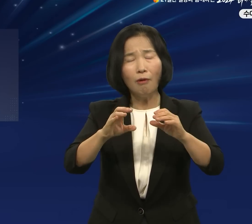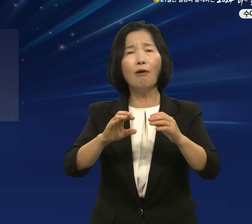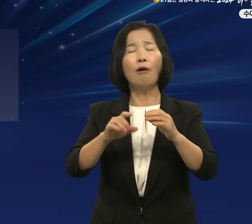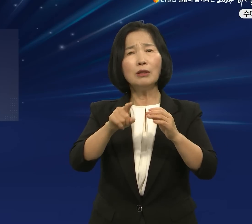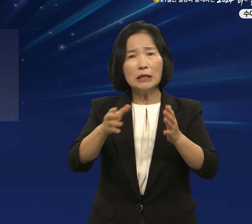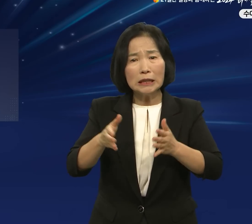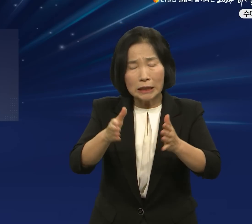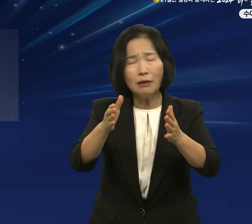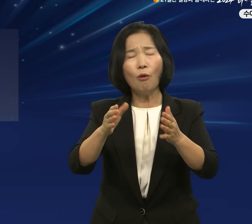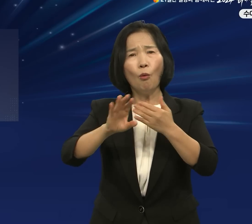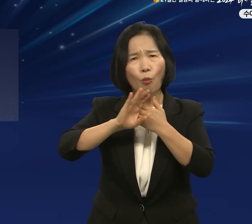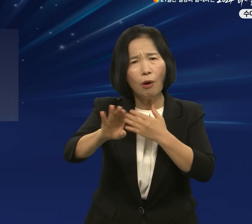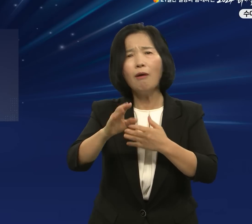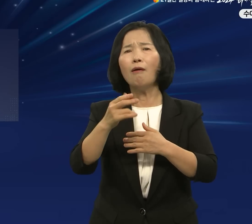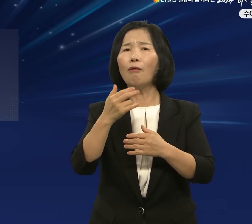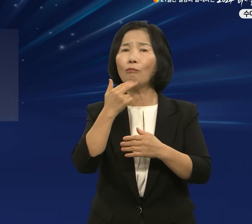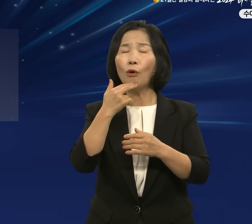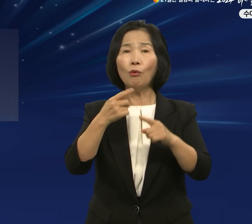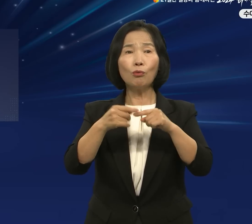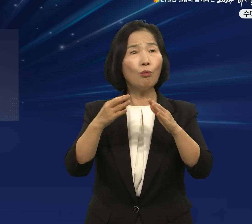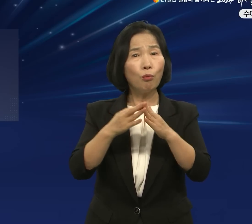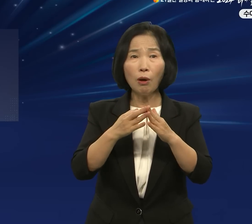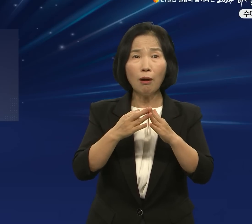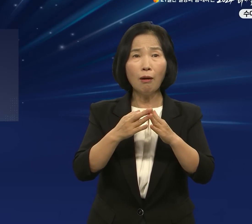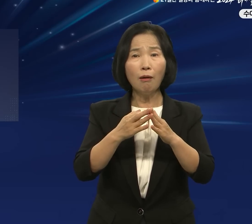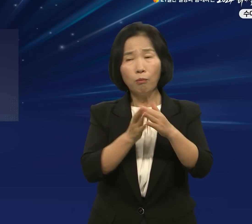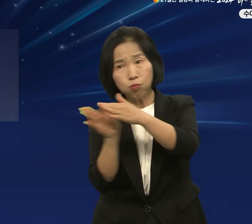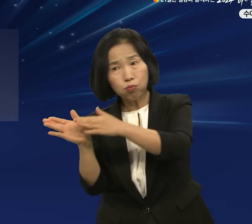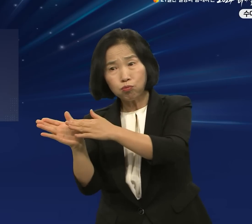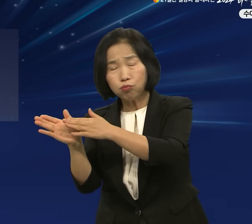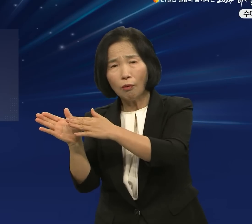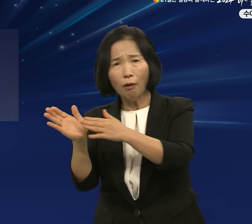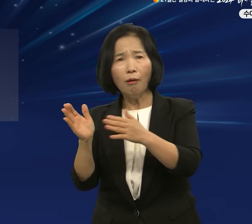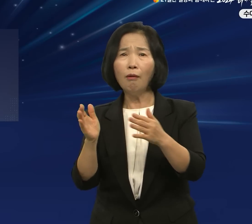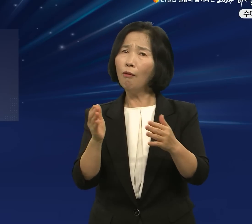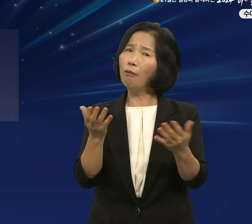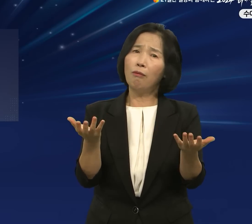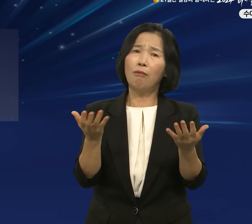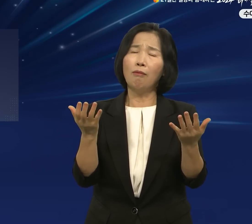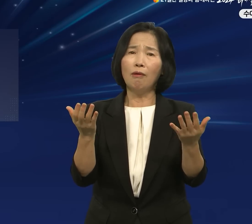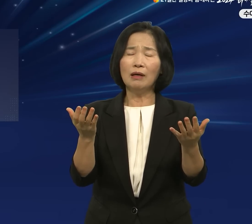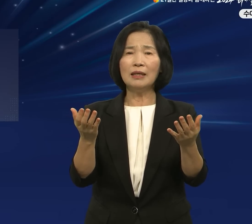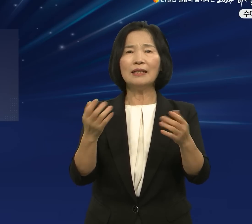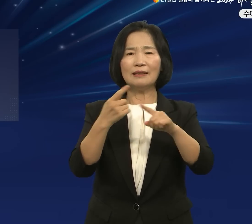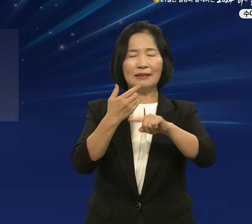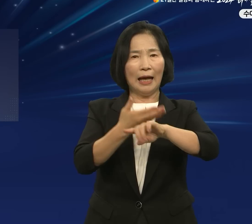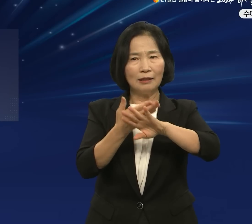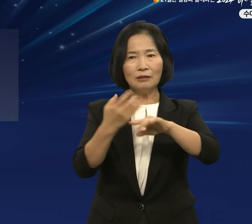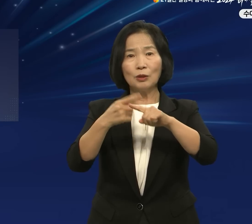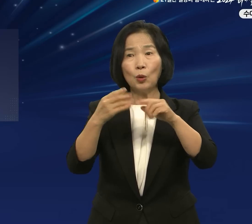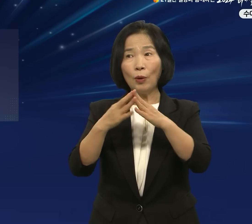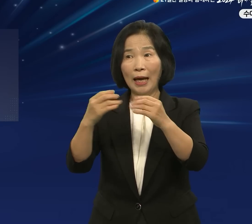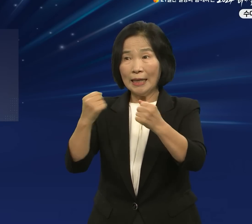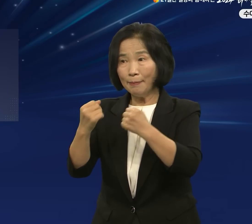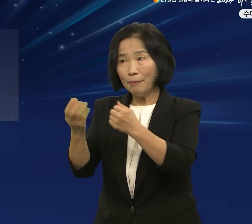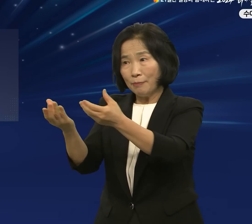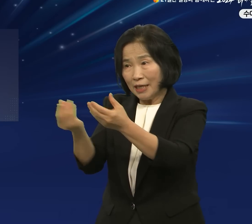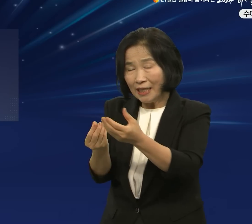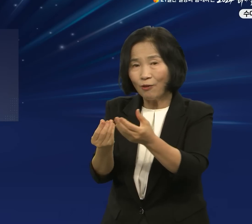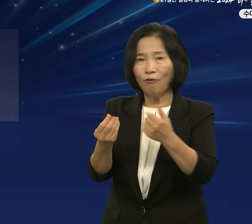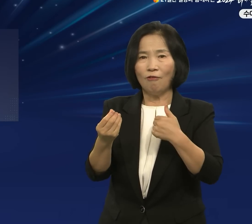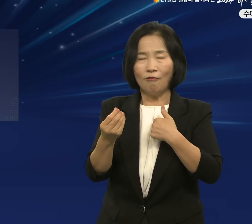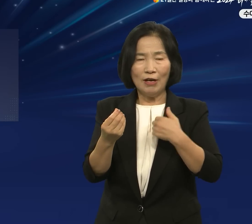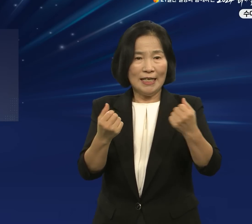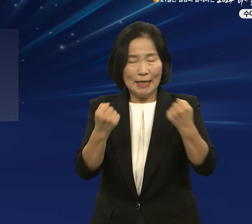교회가 지금 할 수 있는 것이, 지금 해야 되는 것이 다른 사람, 다른 교회의 힘을 빌려서라도 전도의 씨를 뿌리는